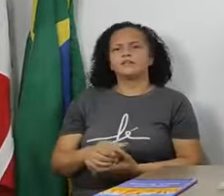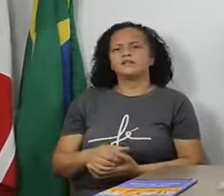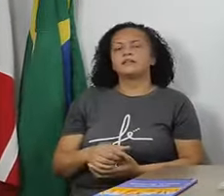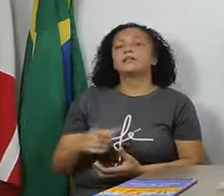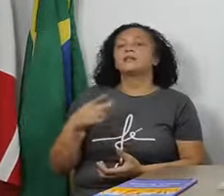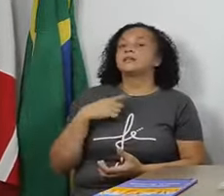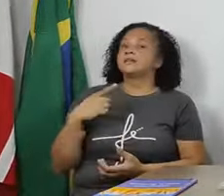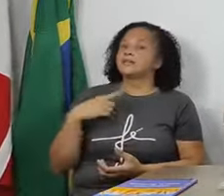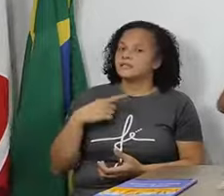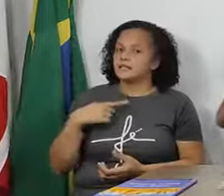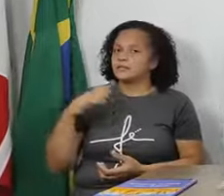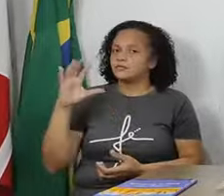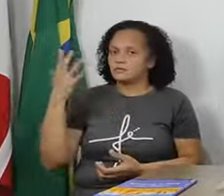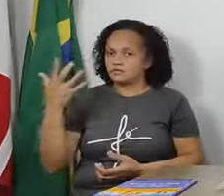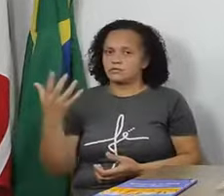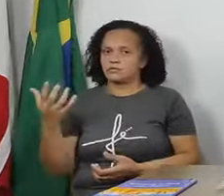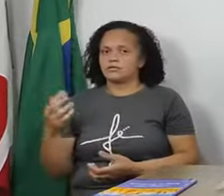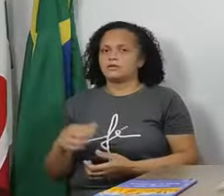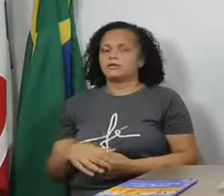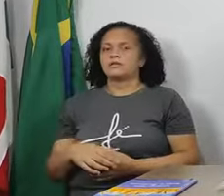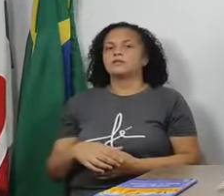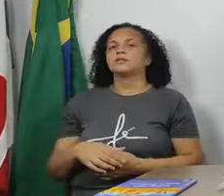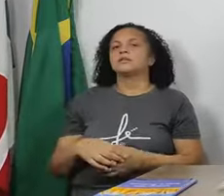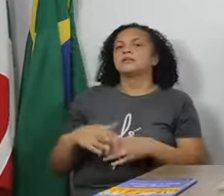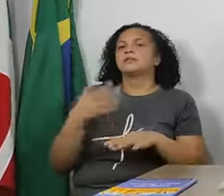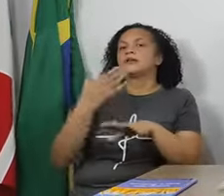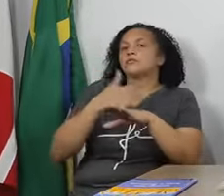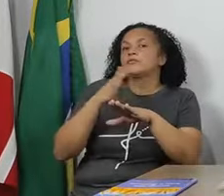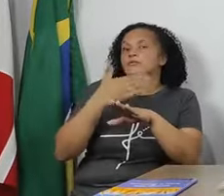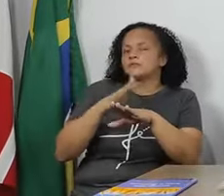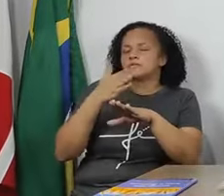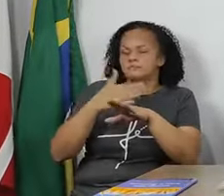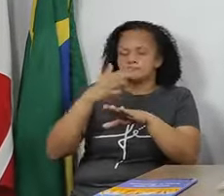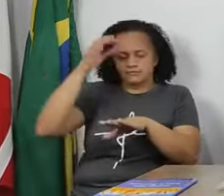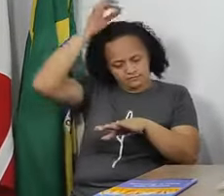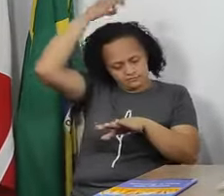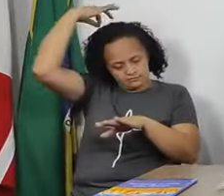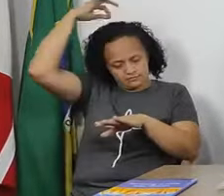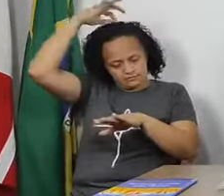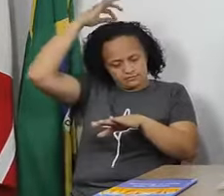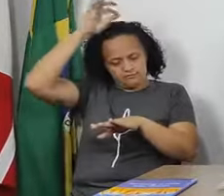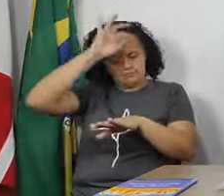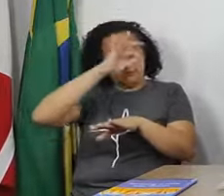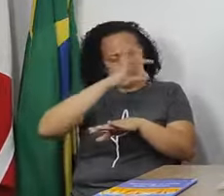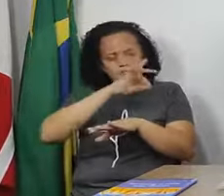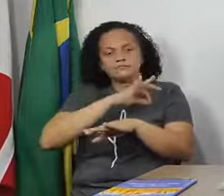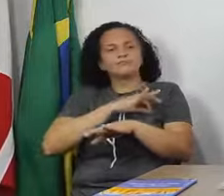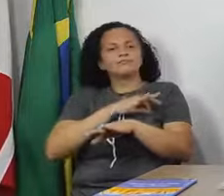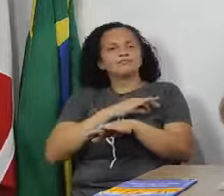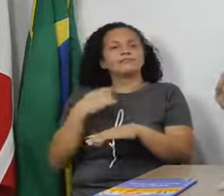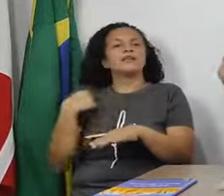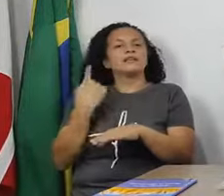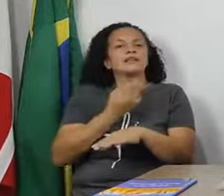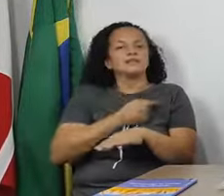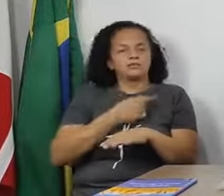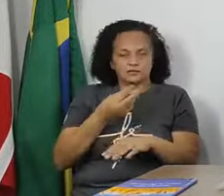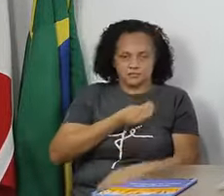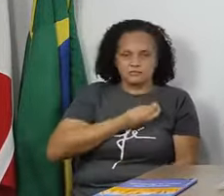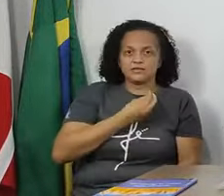fundamental, que é o treinamento do Espírito Santo na nossa vida. A importância de